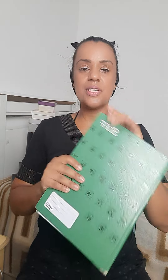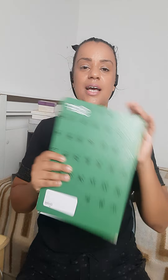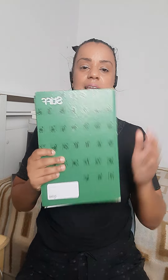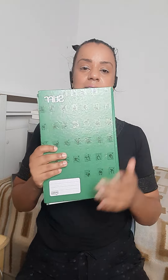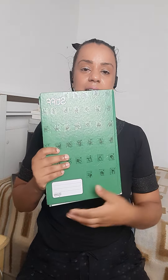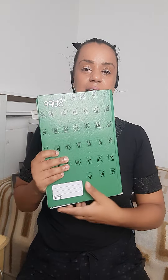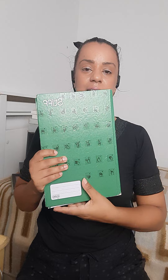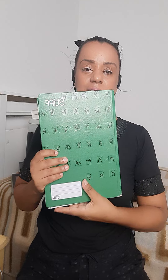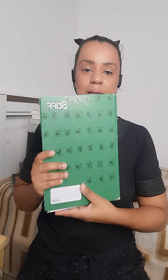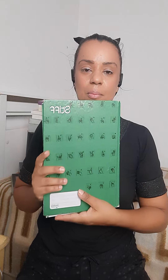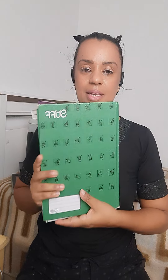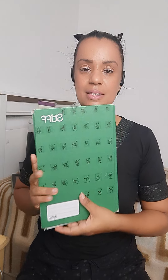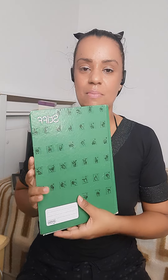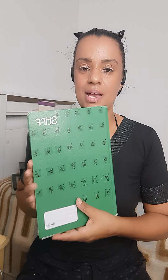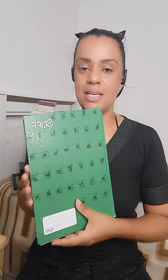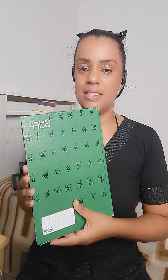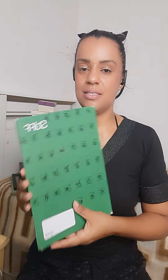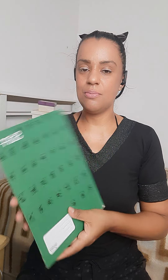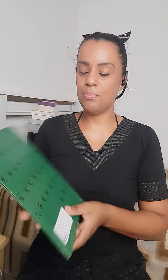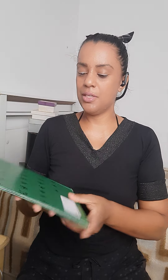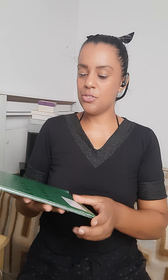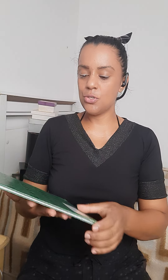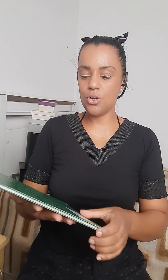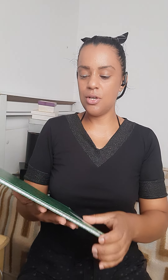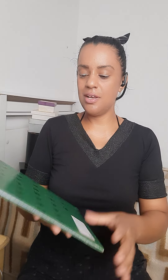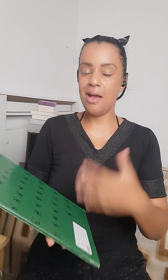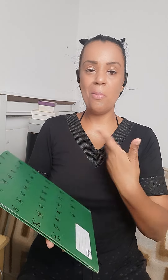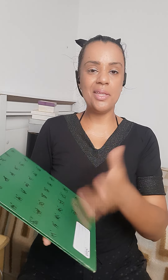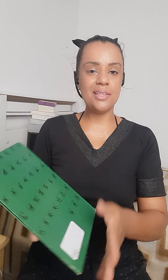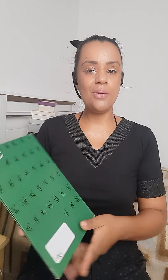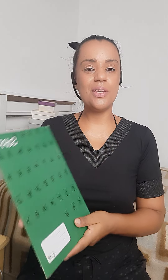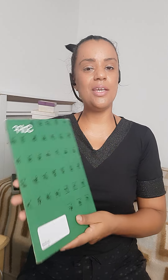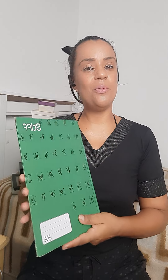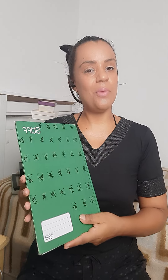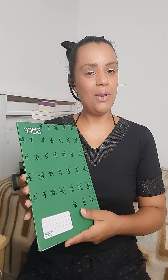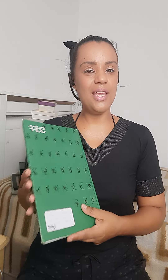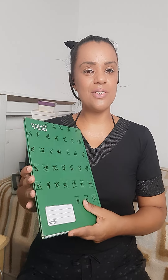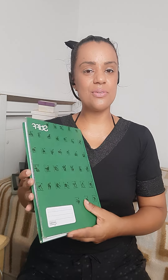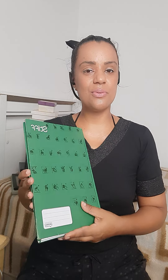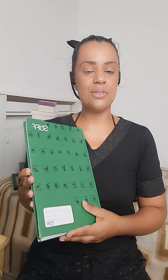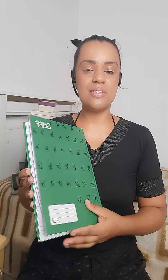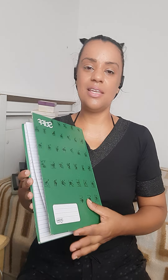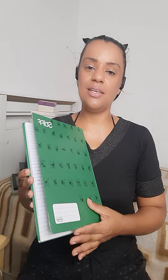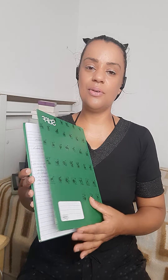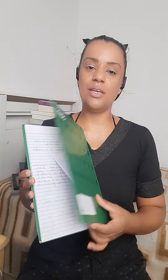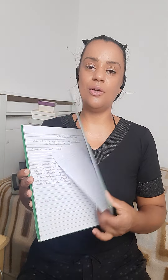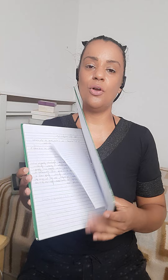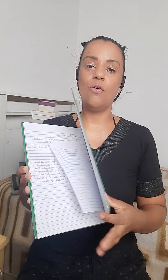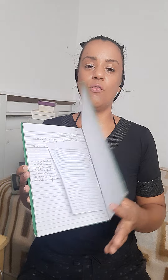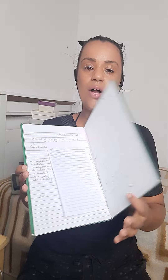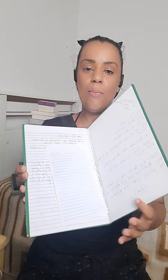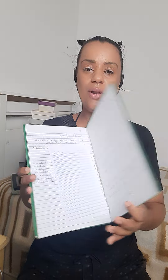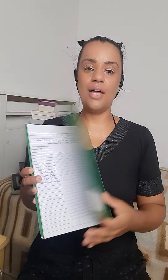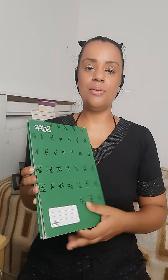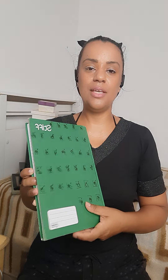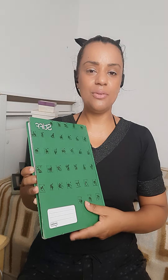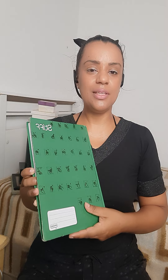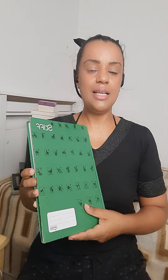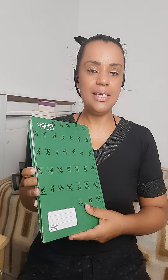buscar, né? Mais e mais, para só aumentar o quê? O meu léxico, que seria o quê? O vocabulário dentro da língua,